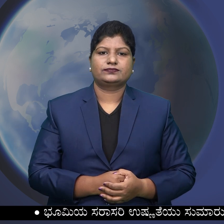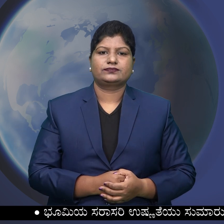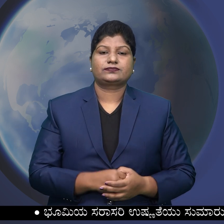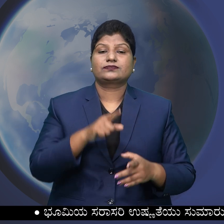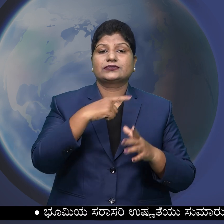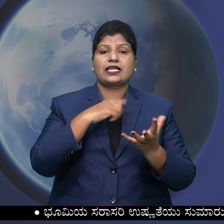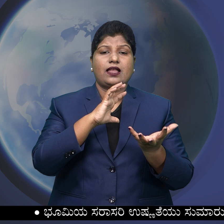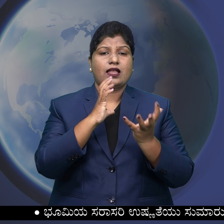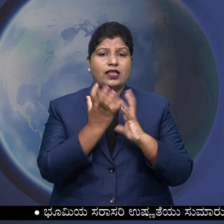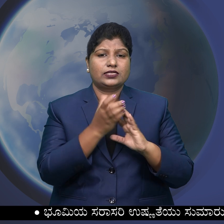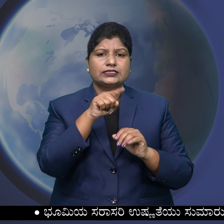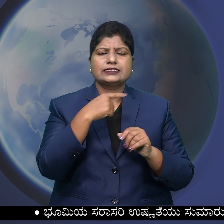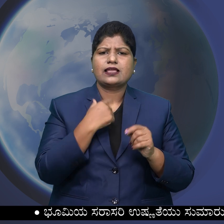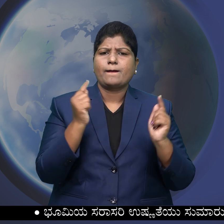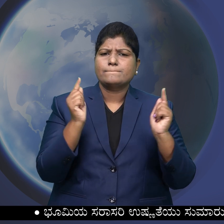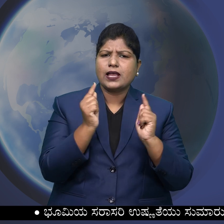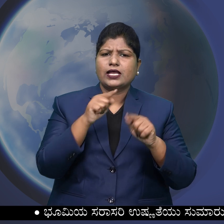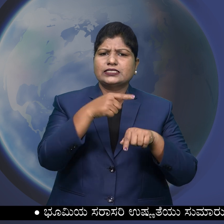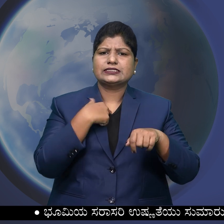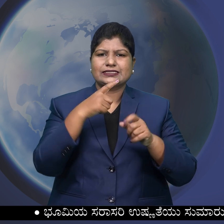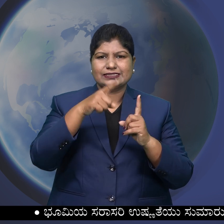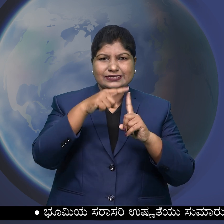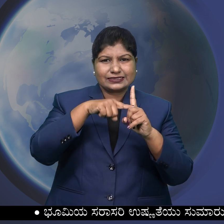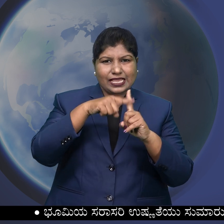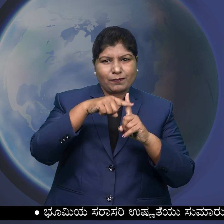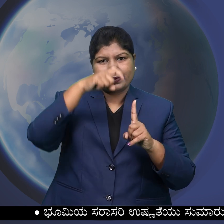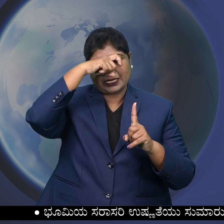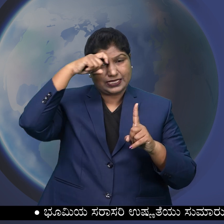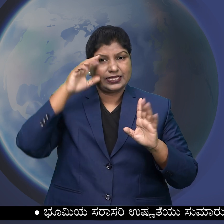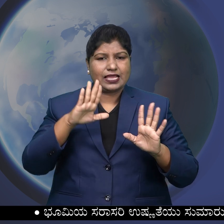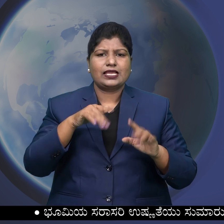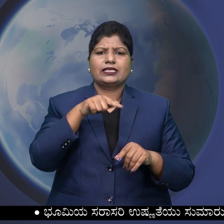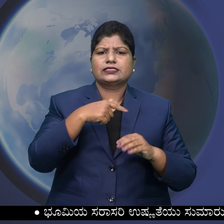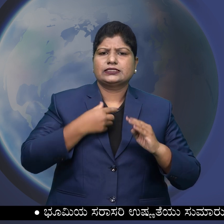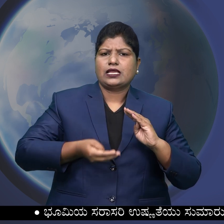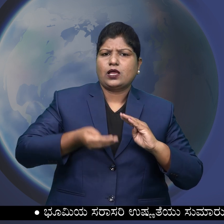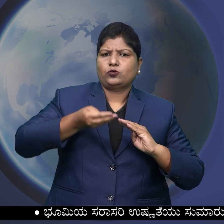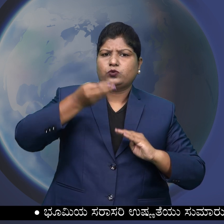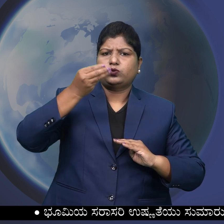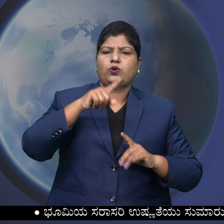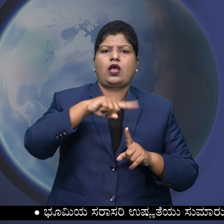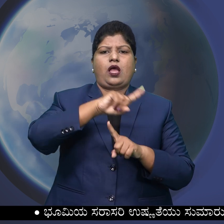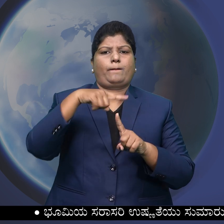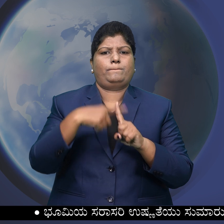ಭೂಮಿಯು ಸರಾಸರಿ ಉಷ್ಣತೆಯು ಸುಮಾರು 0.8 ಡಿಗ್ರಿ ಸೆಲ್ಸಿಯಸ್ ಹೆಚ್ಚಿದೆ ಎಂದು ಹೇಳಲಾಗುತ್ತೆ.